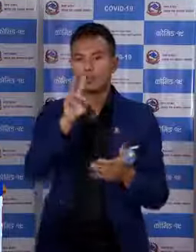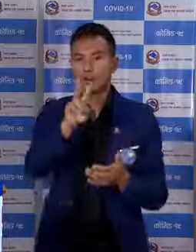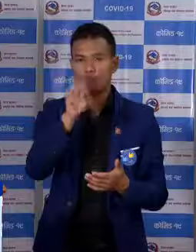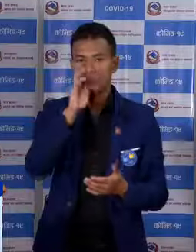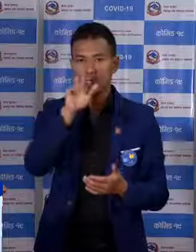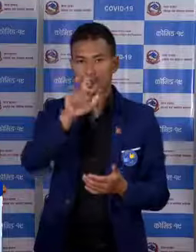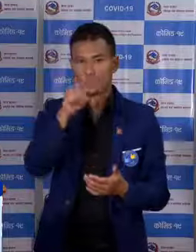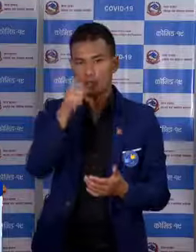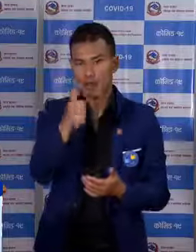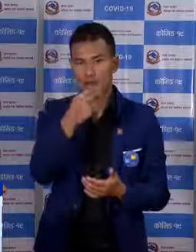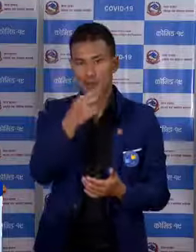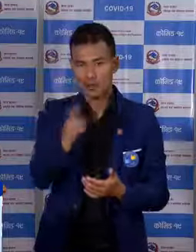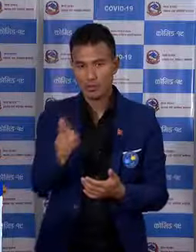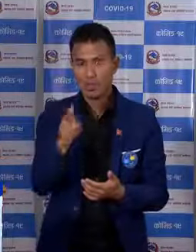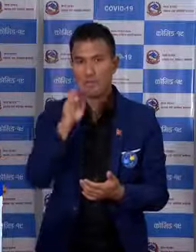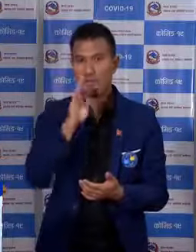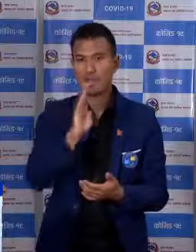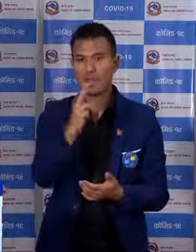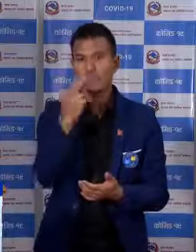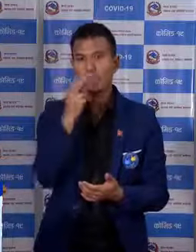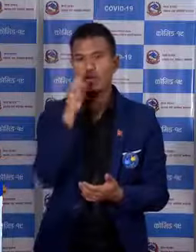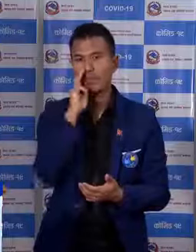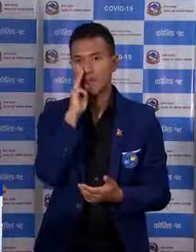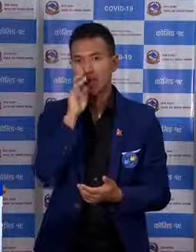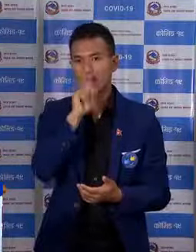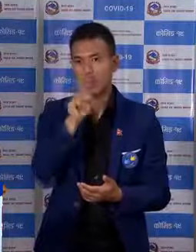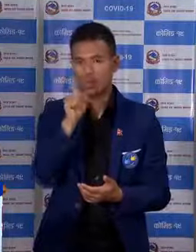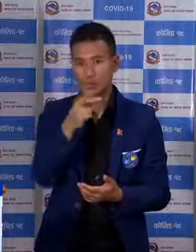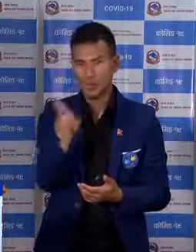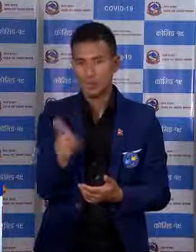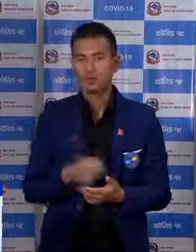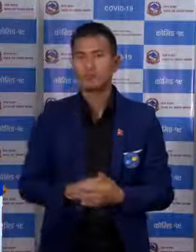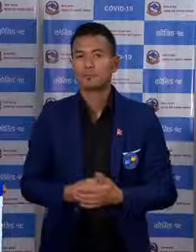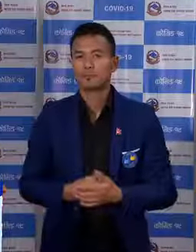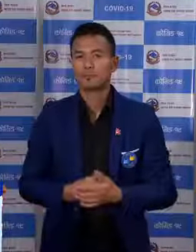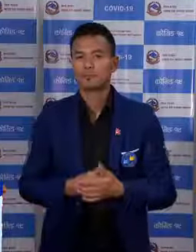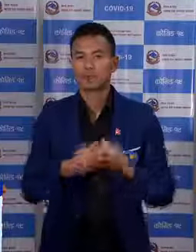दुई मां छे अतर जाना, भागमती पर्देश मां 11 जाना,